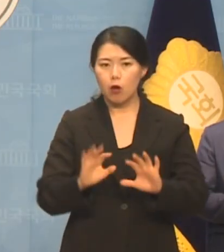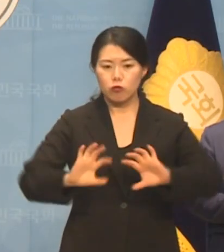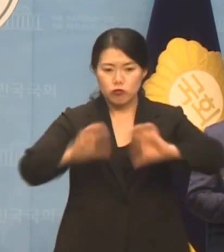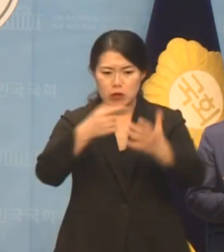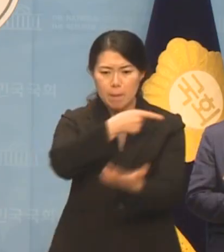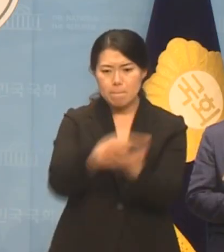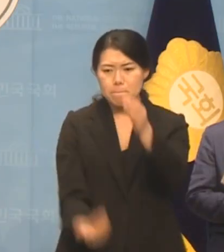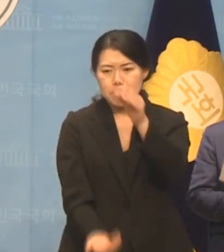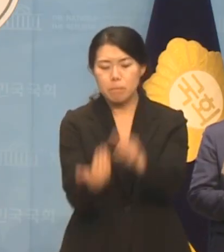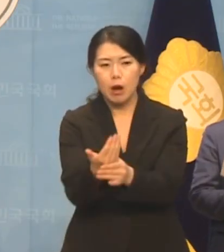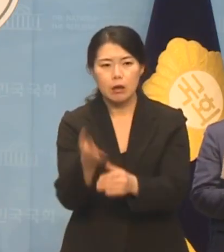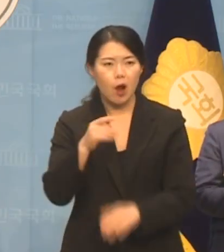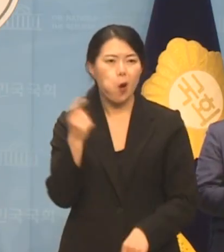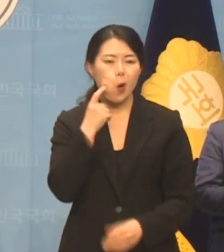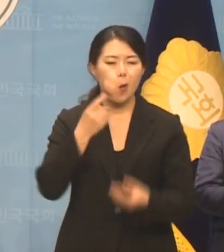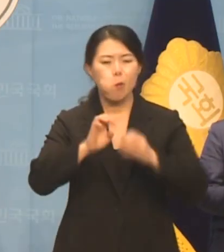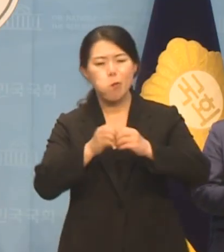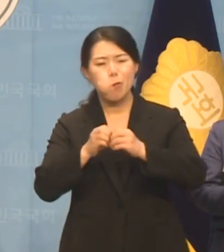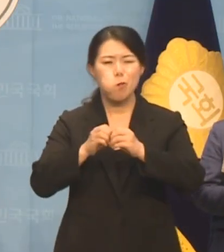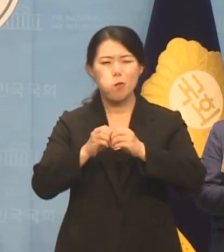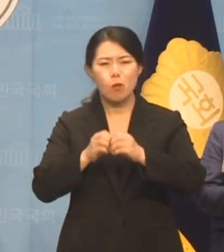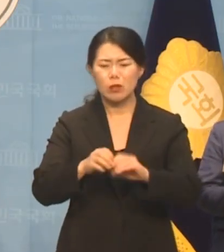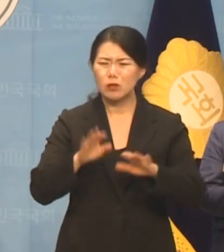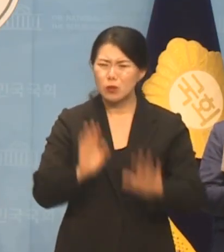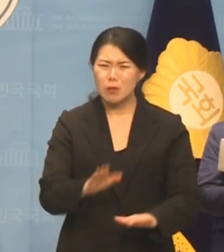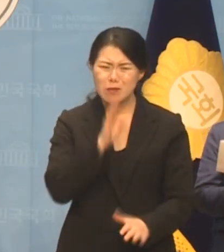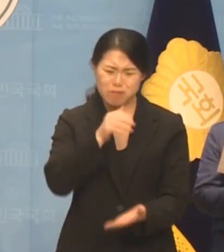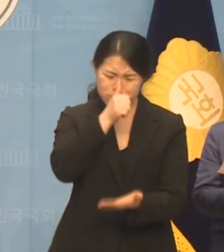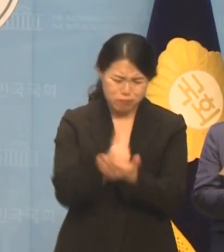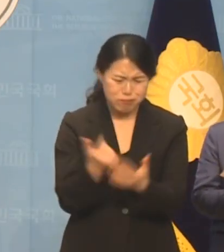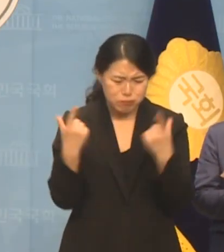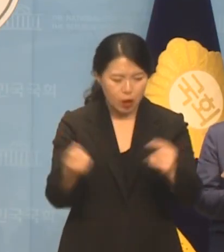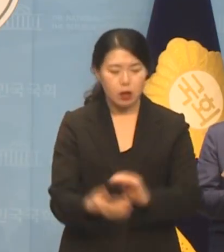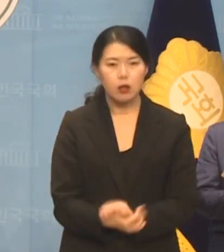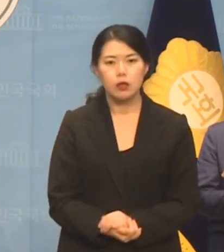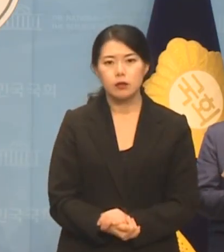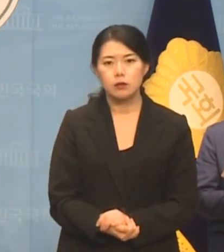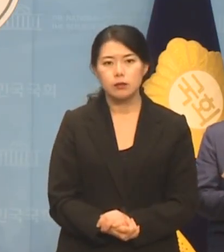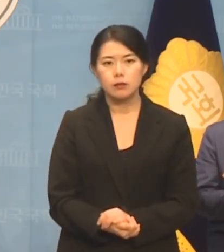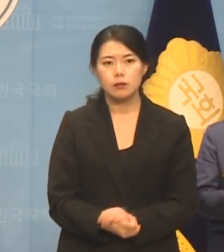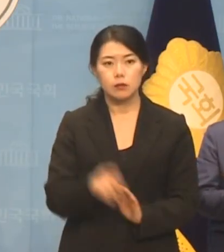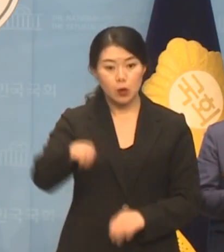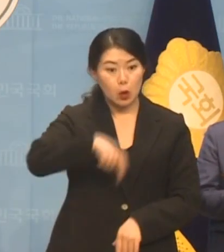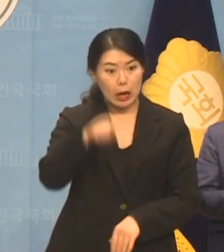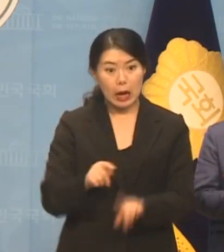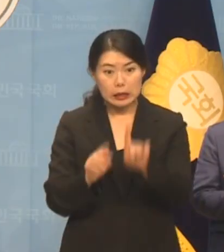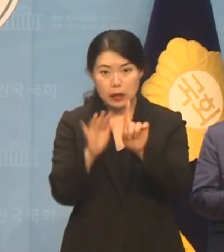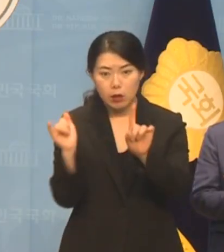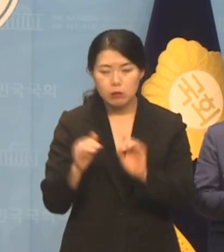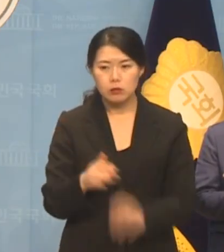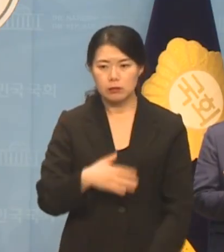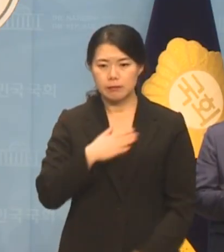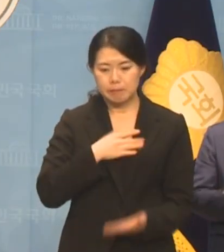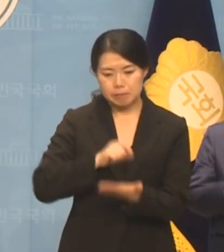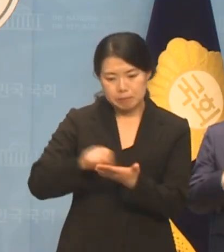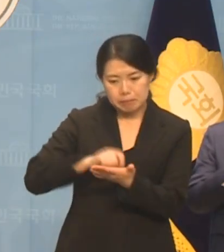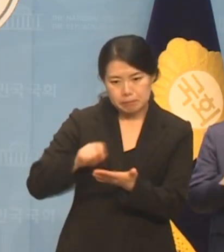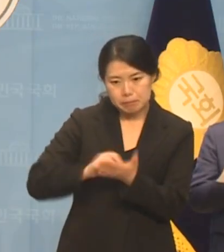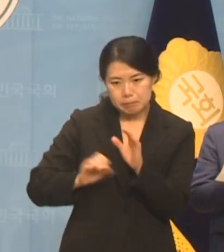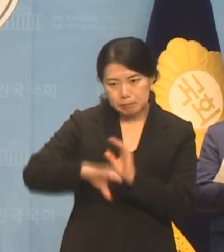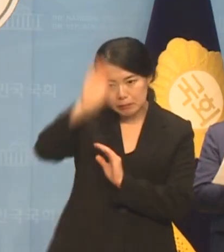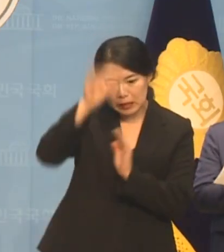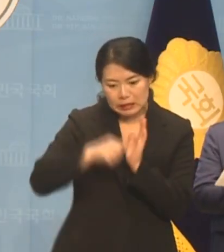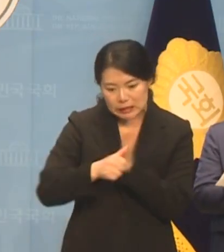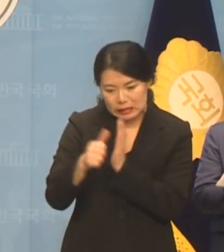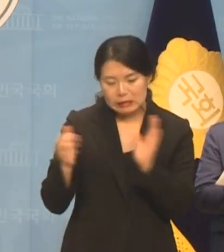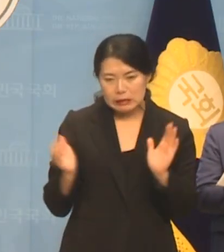조작 소재로 삼은 조직적 모독이자 범죄 행위입니다. 이 중 한 유포자는 자신이 작성한 댓글을